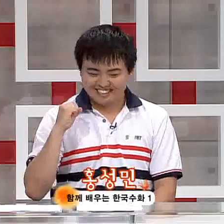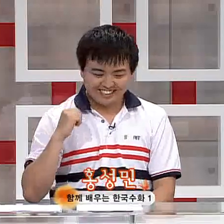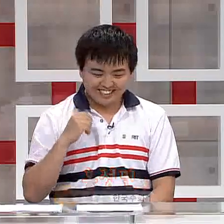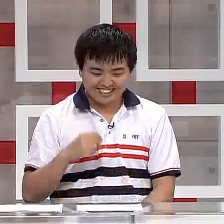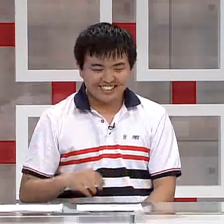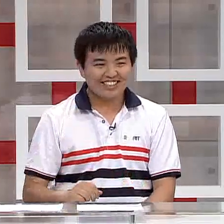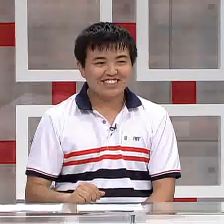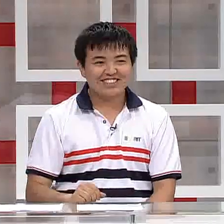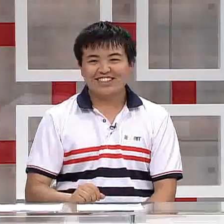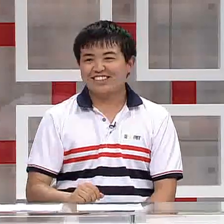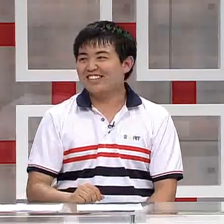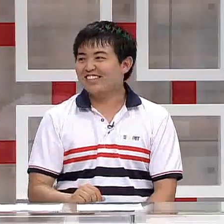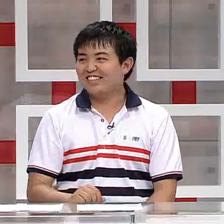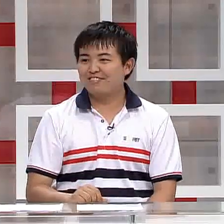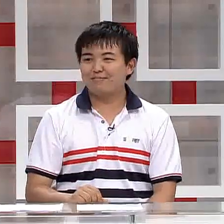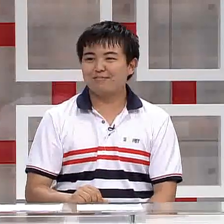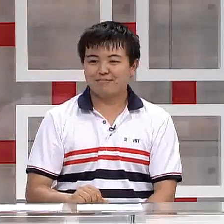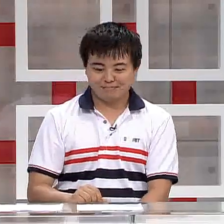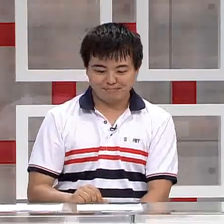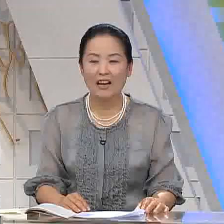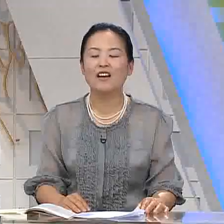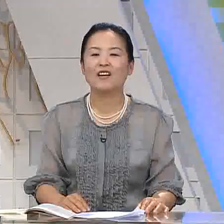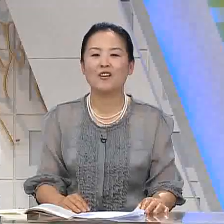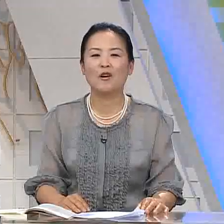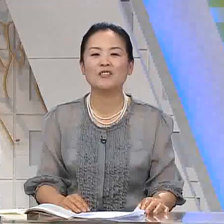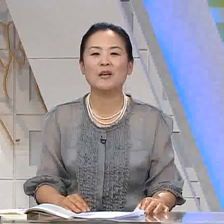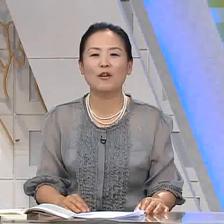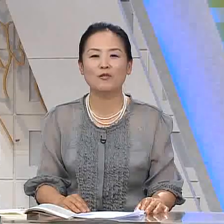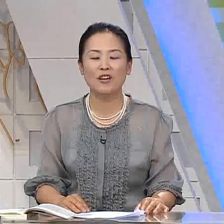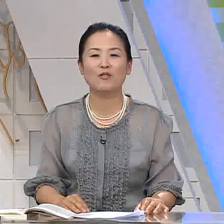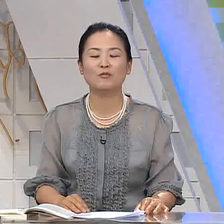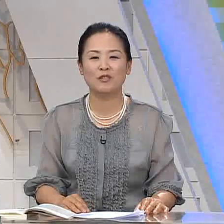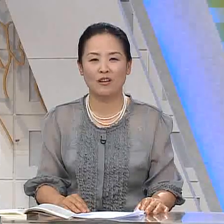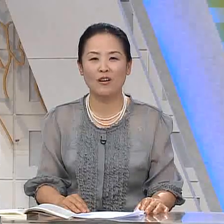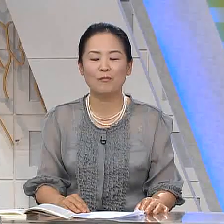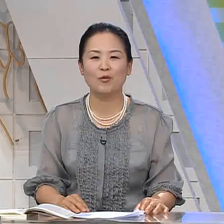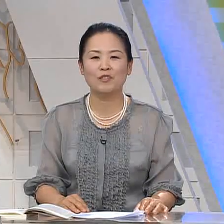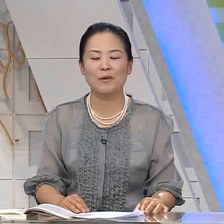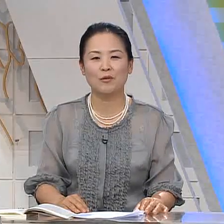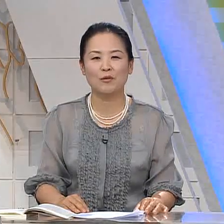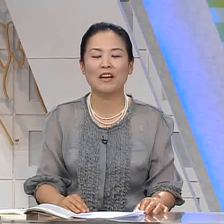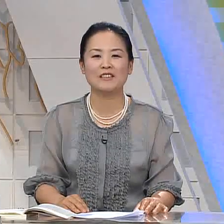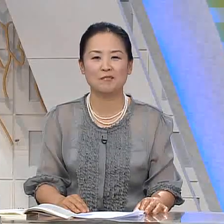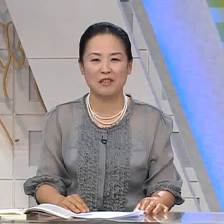한국수화일 자 그럼 어제 배운 내용부터 복습해 보도록 하겠습니다